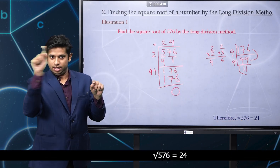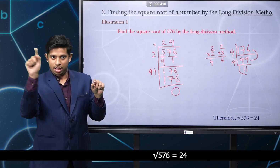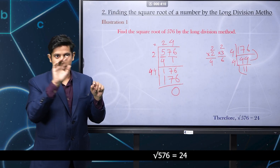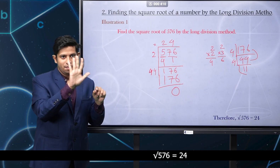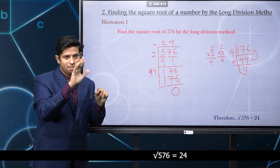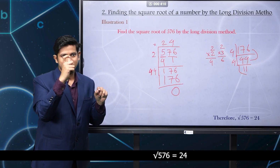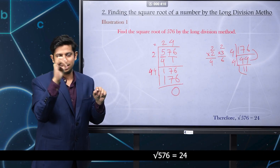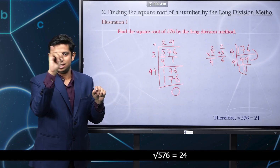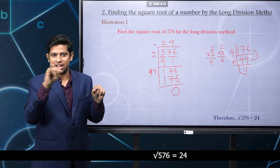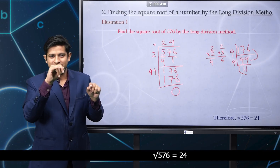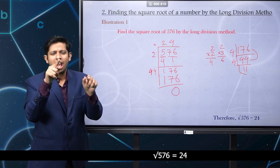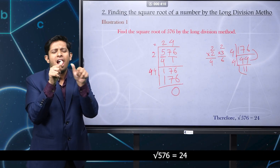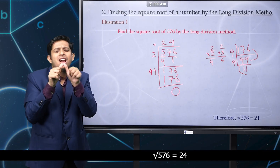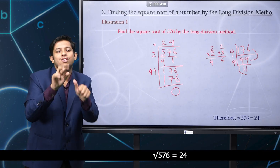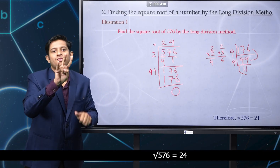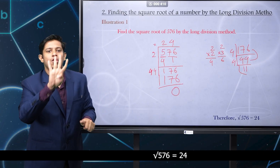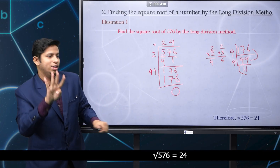वर्गमुळामध्ये 576 बरोबर 24.